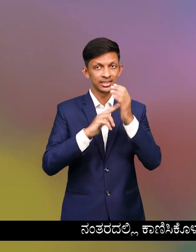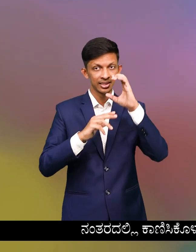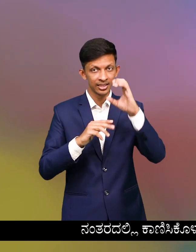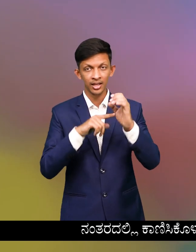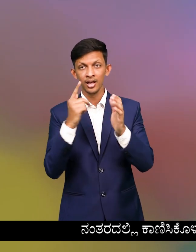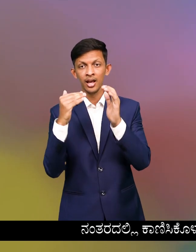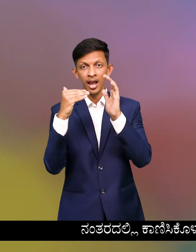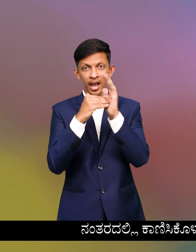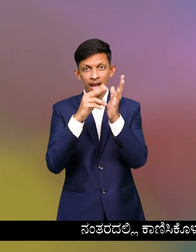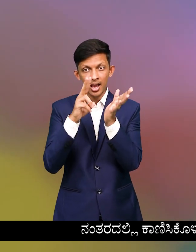ಇತ್ಯಾದಿ.